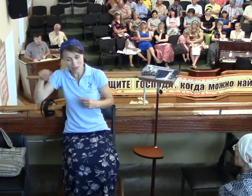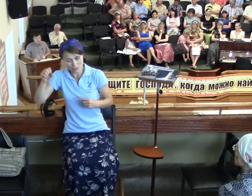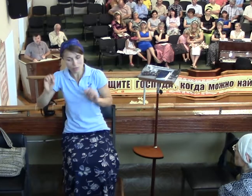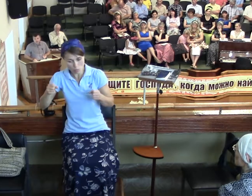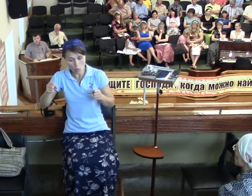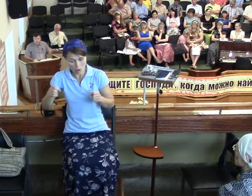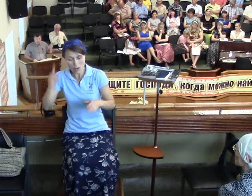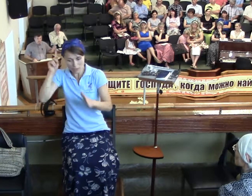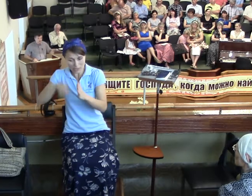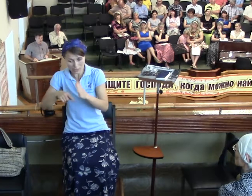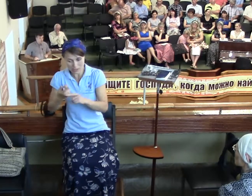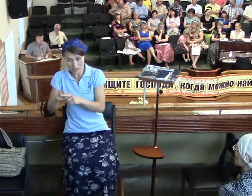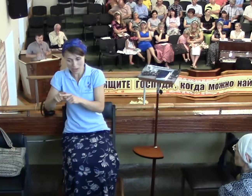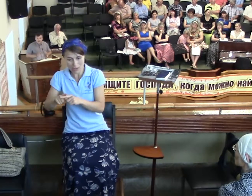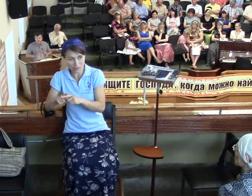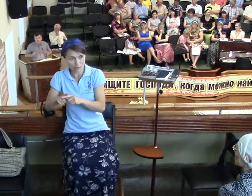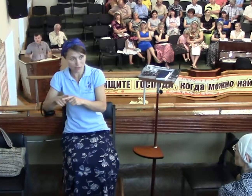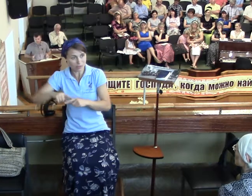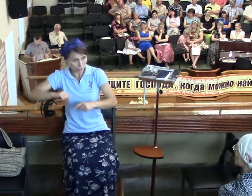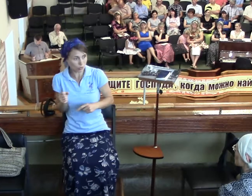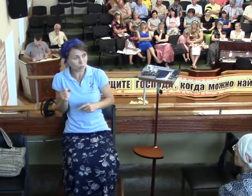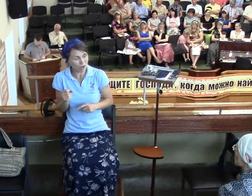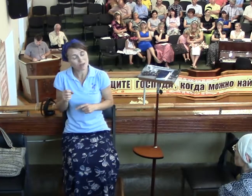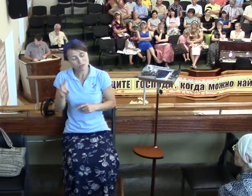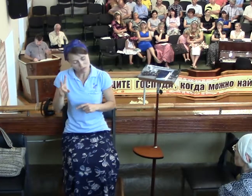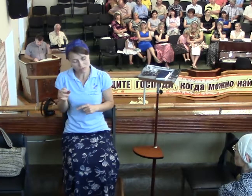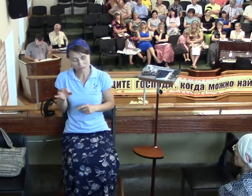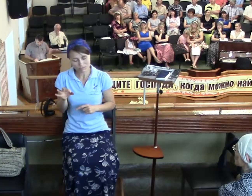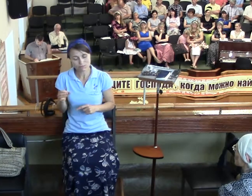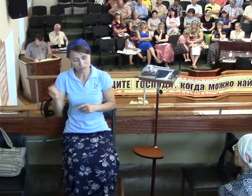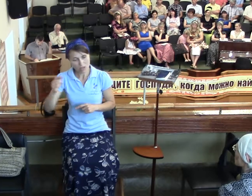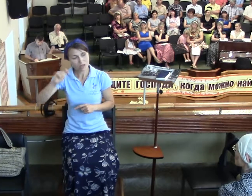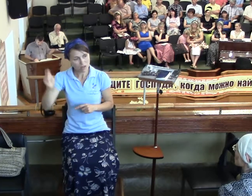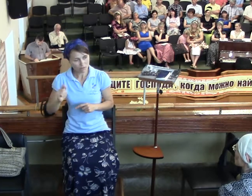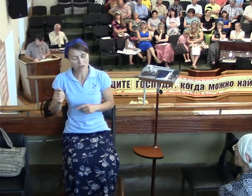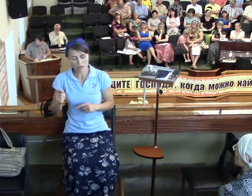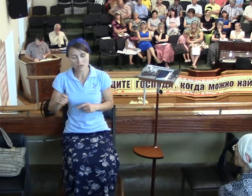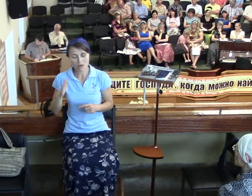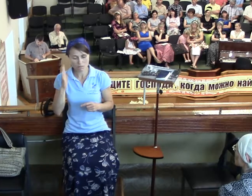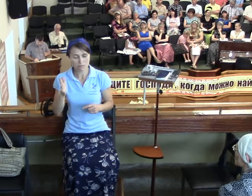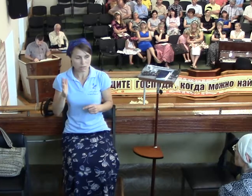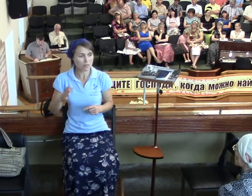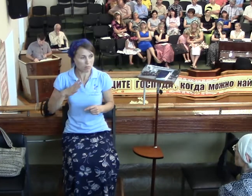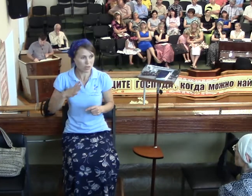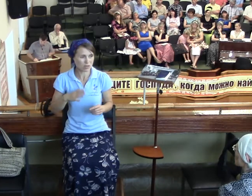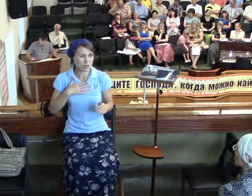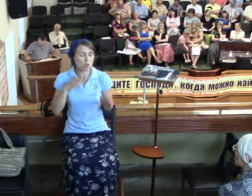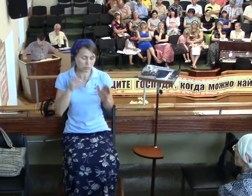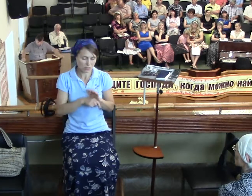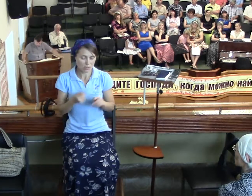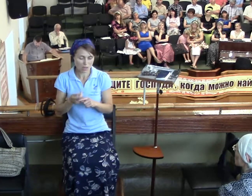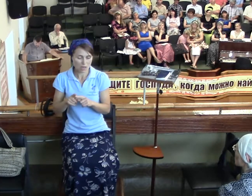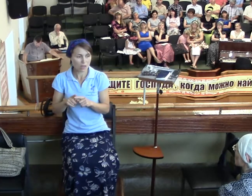Но приходит время, его друг был убит в неравной битве. И после этого Давид, он плачет, и 2 Царств, 1 глава,